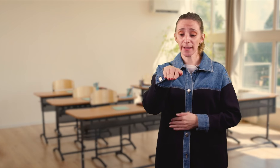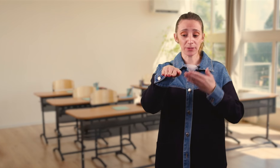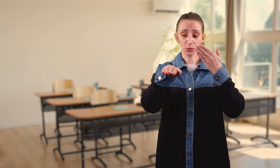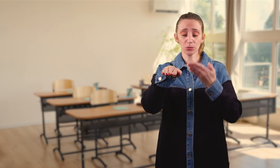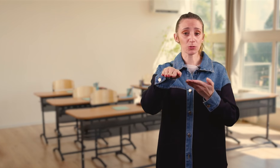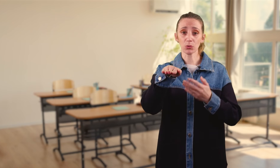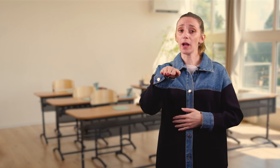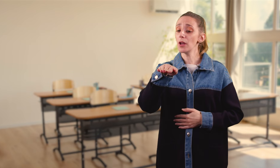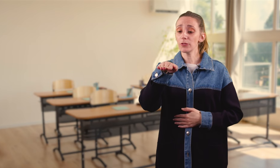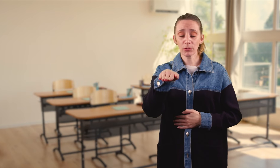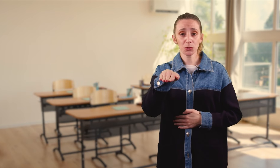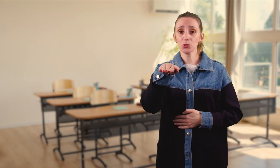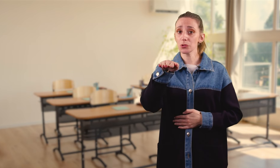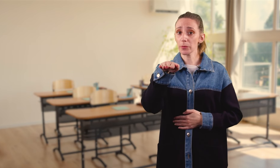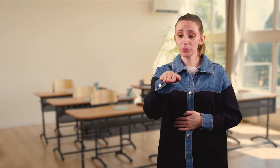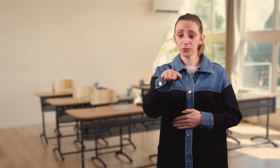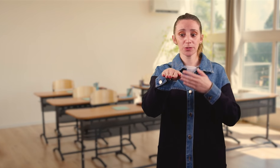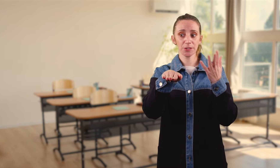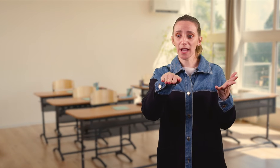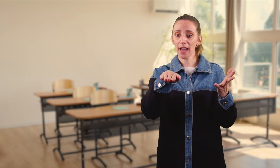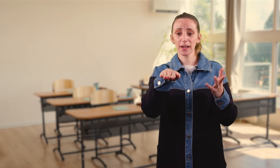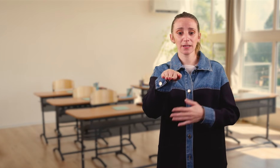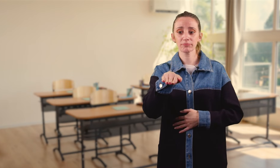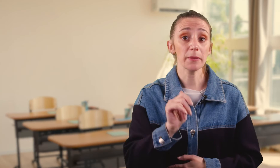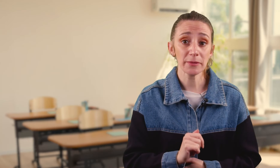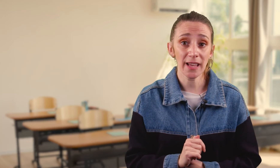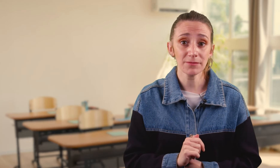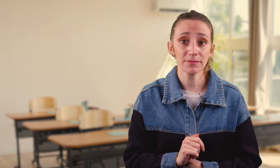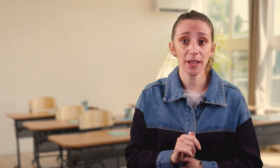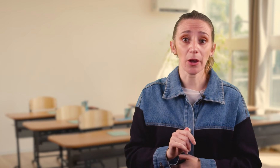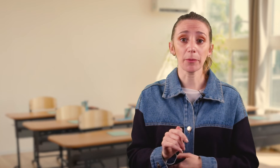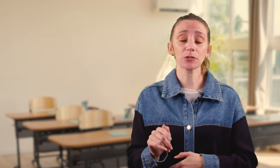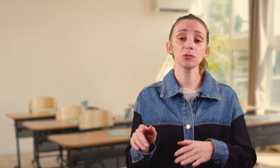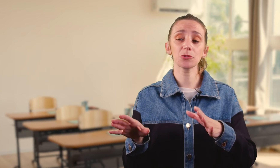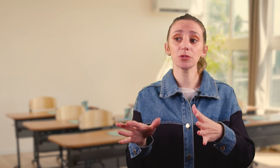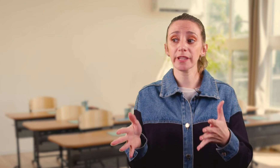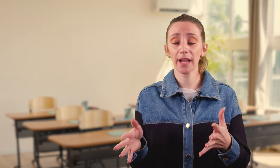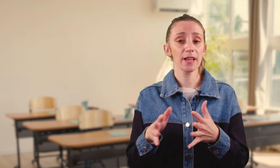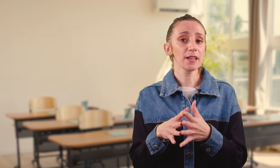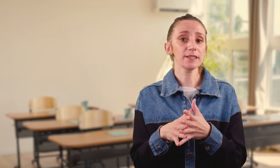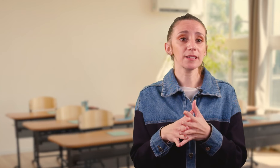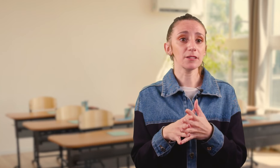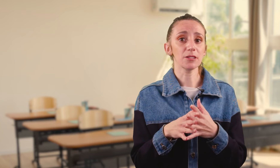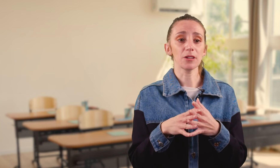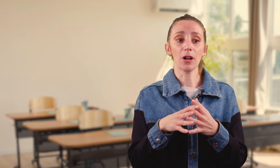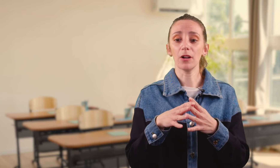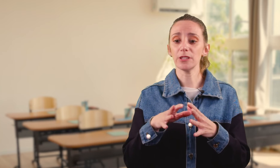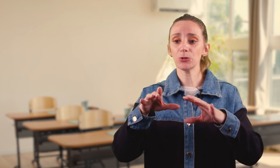à 4 roues, que ce soit voiture, bus, car, même train d'ailleurs, parce que du coup le train c'est un